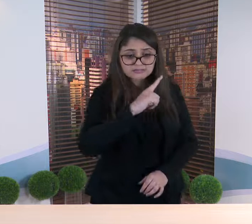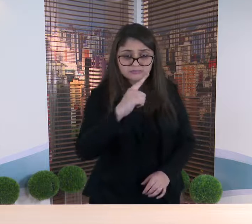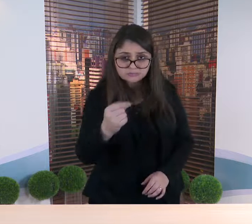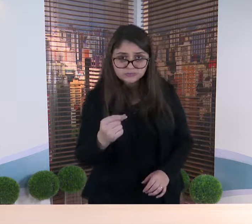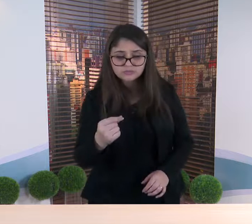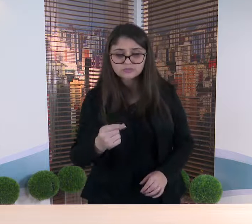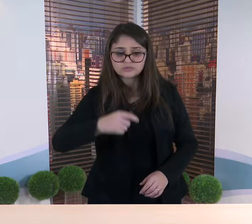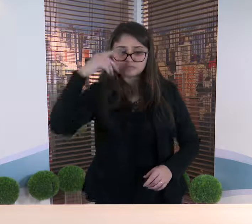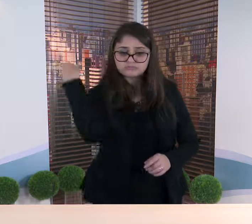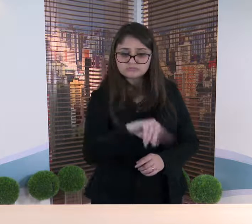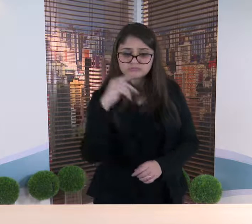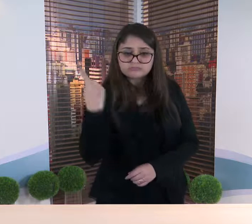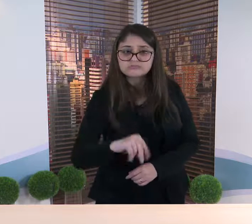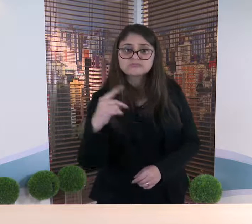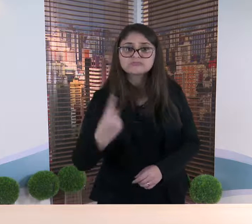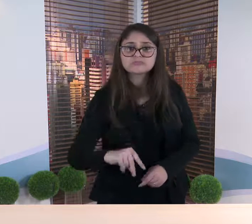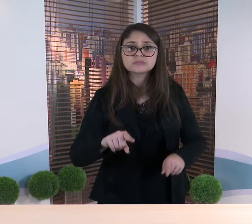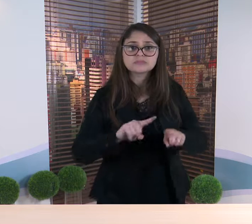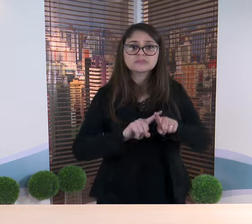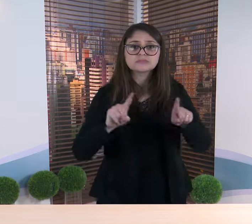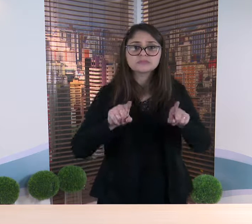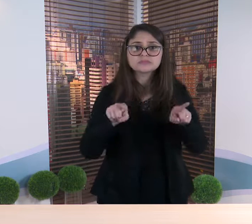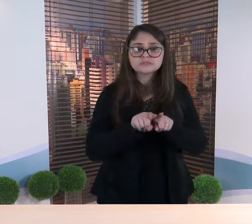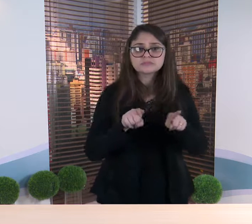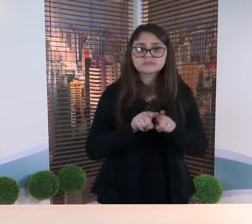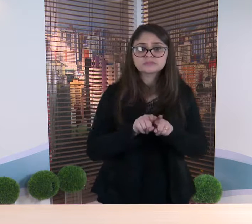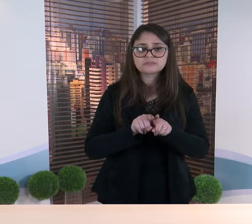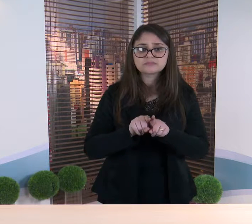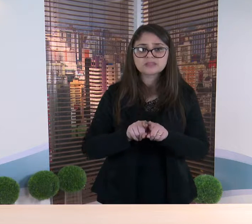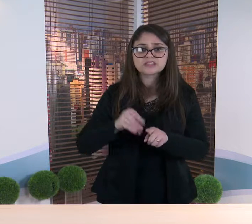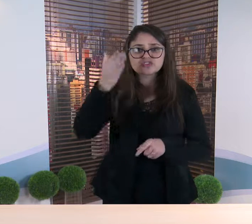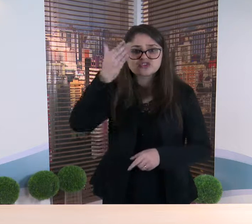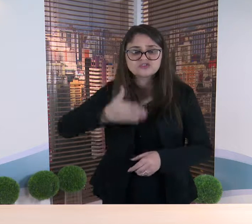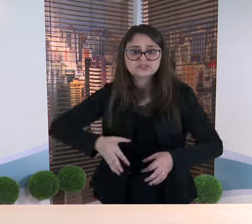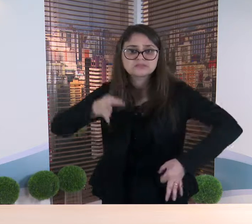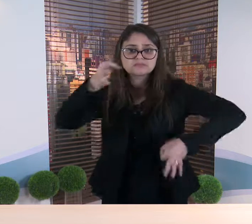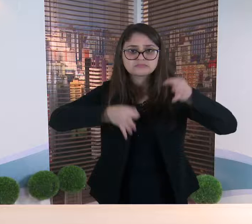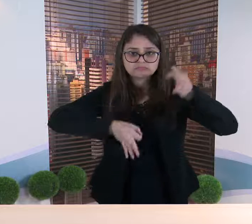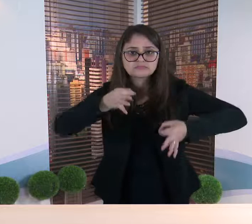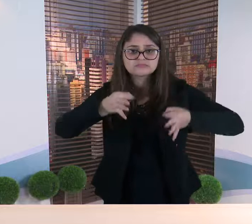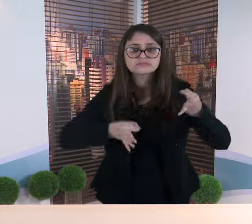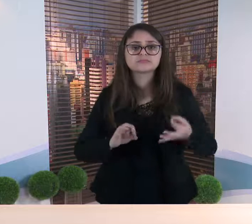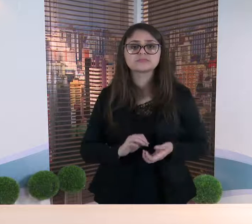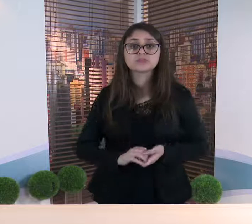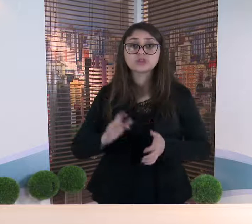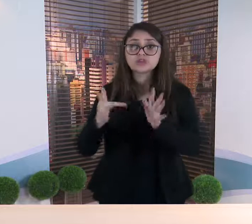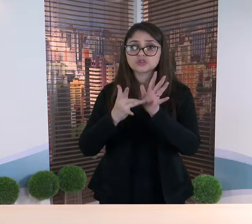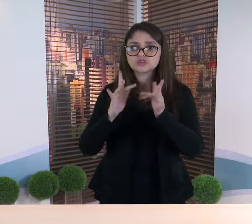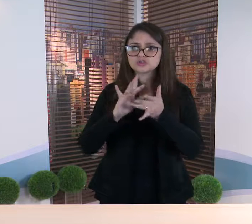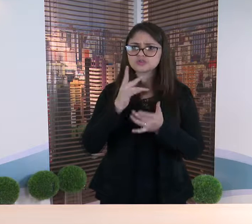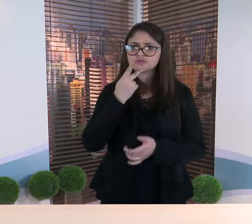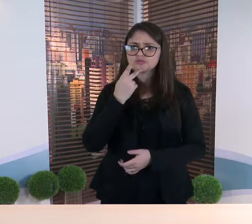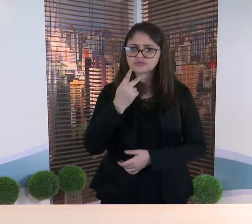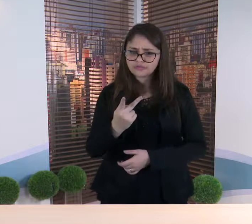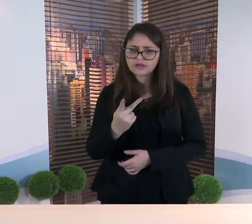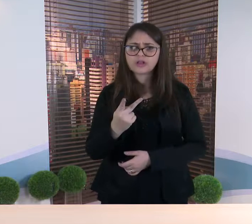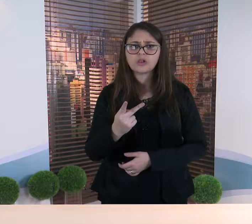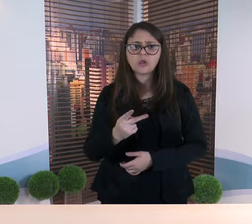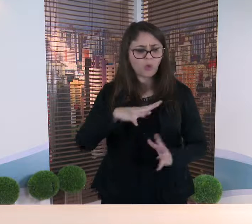açoitados, espancados e entregues nos tribunais. Jesus disse: no mundo tereis